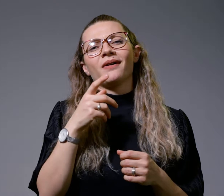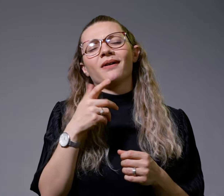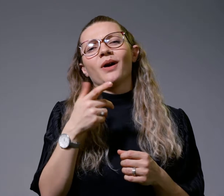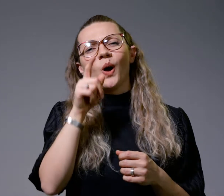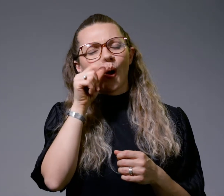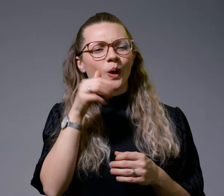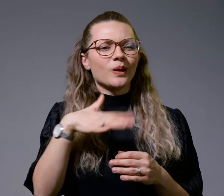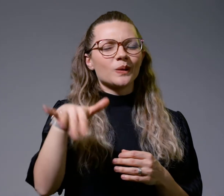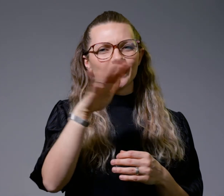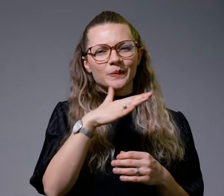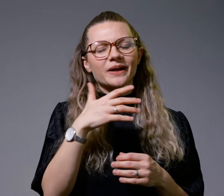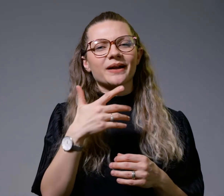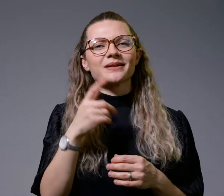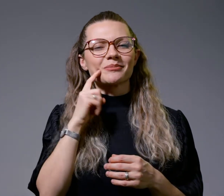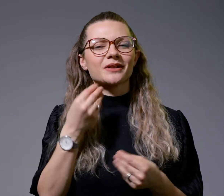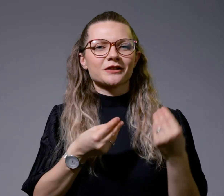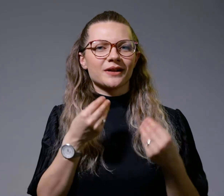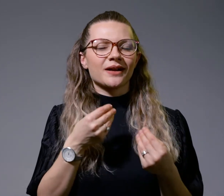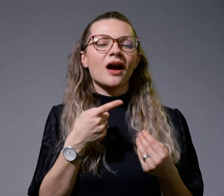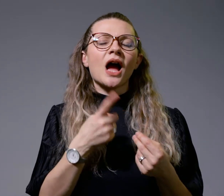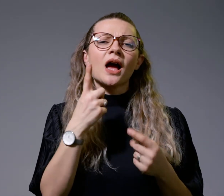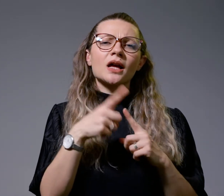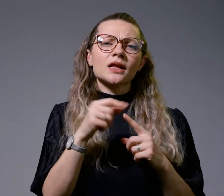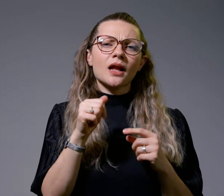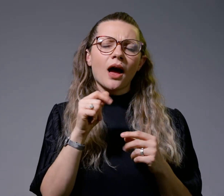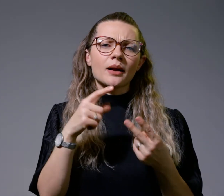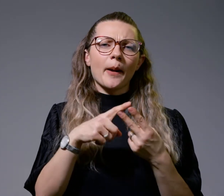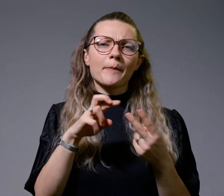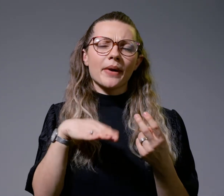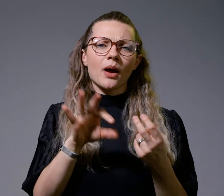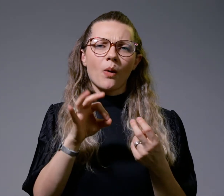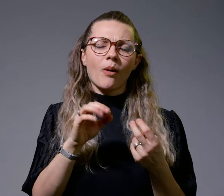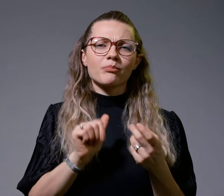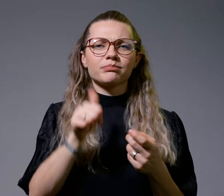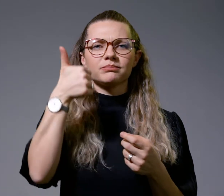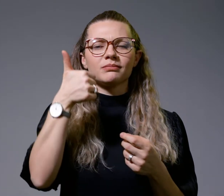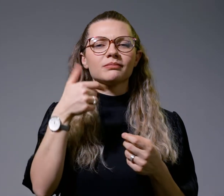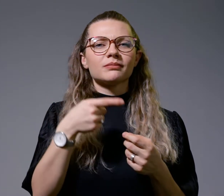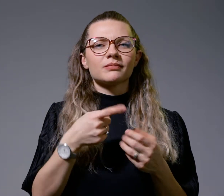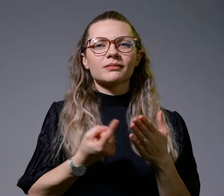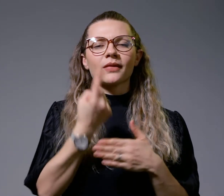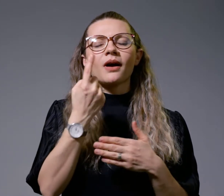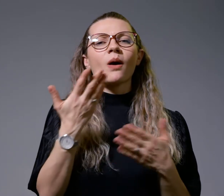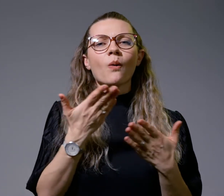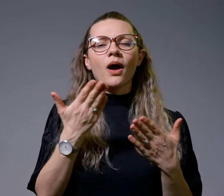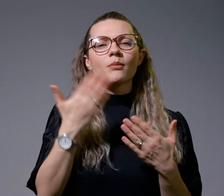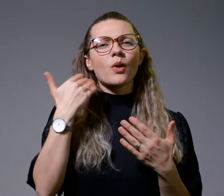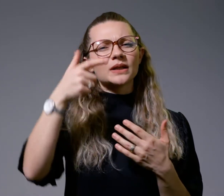луѓето. Приказните за Итар Пејо за прв пат се јавуваат за време на отоманското